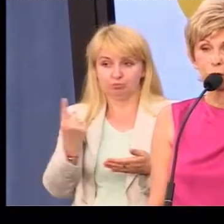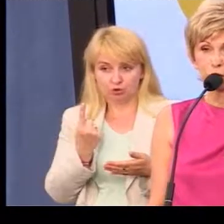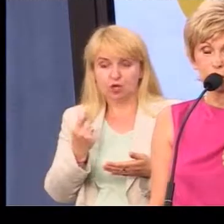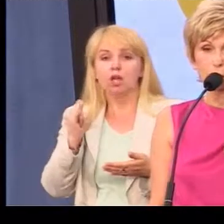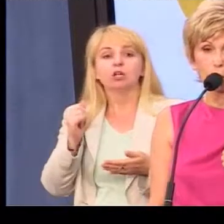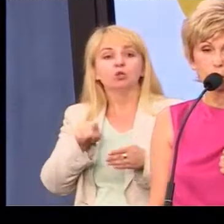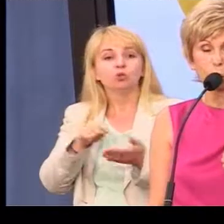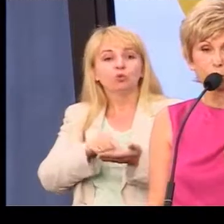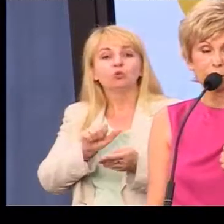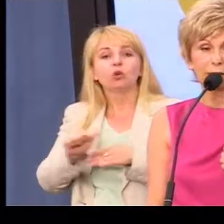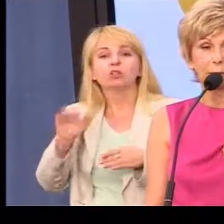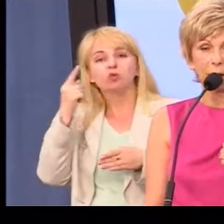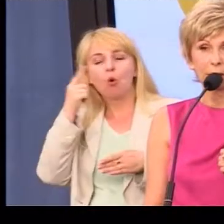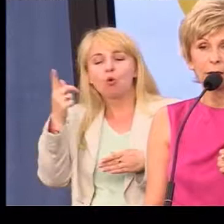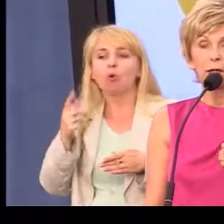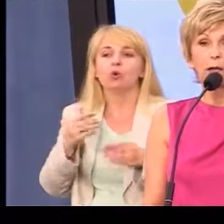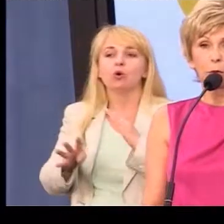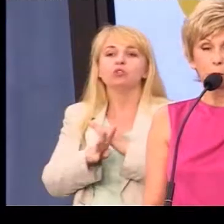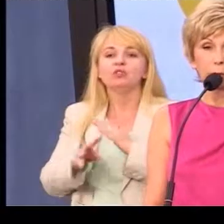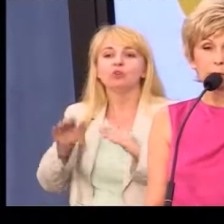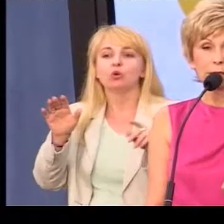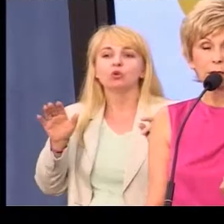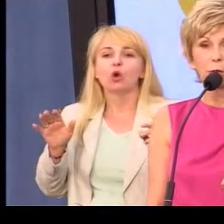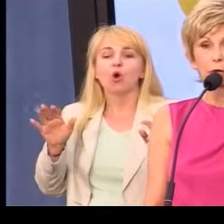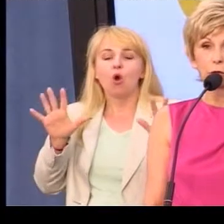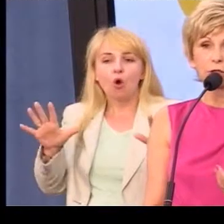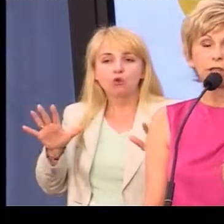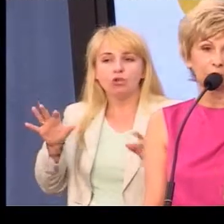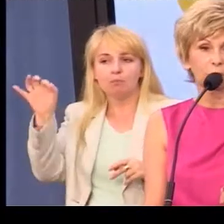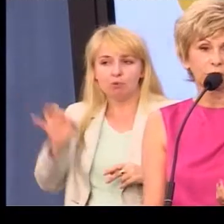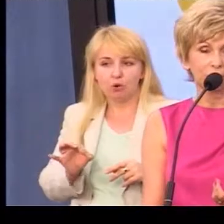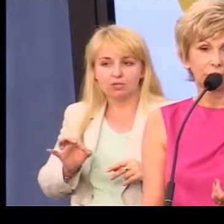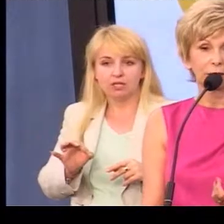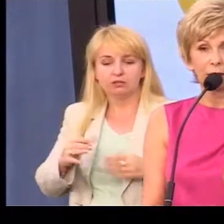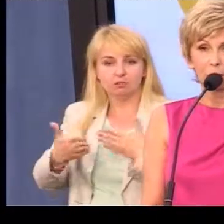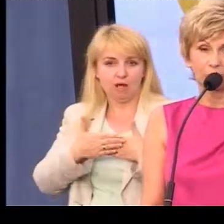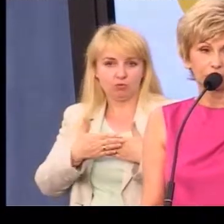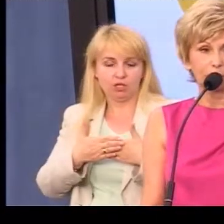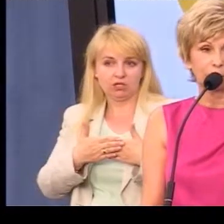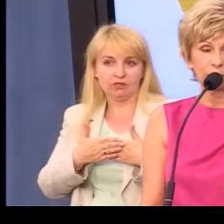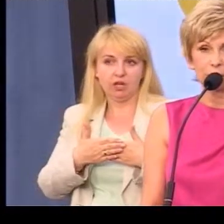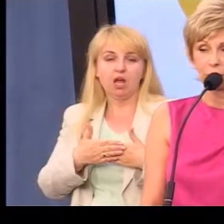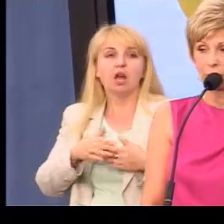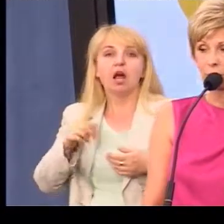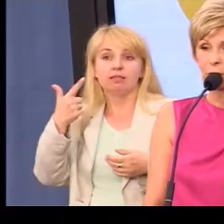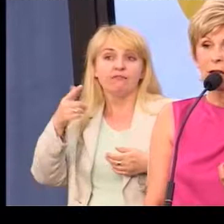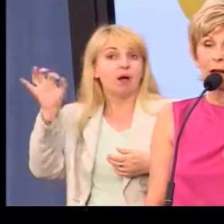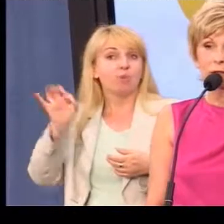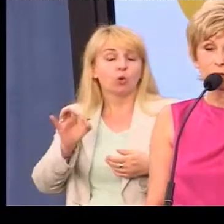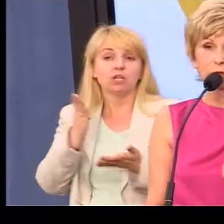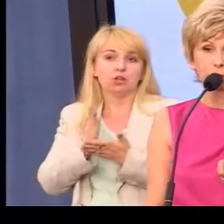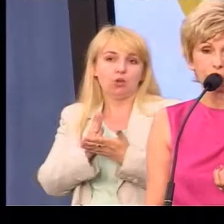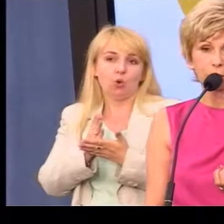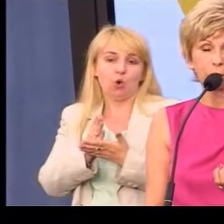około 98% par, które pozostają odnośnie innego leczenia. Tak jak mówiłam, 2% to jest in vitro,